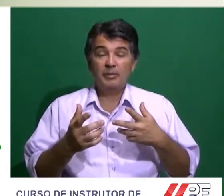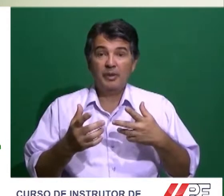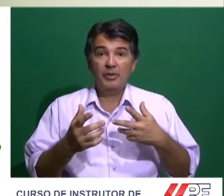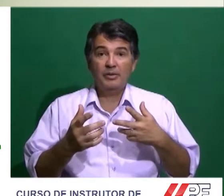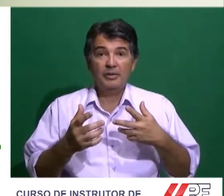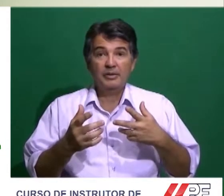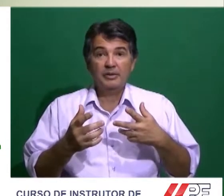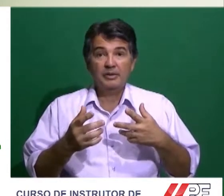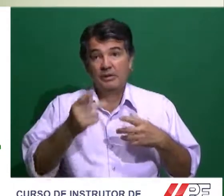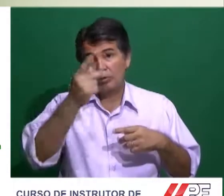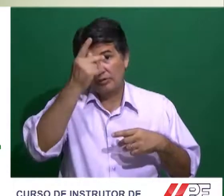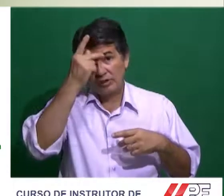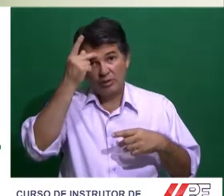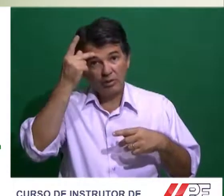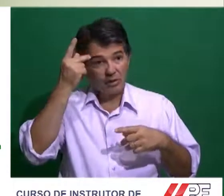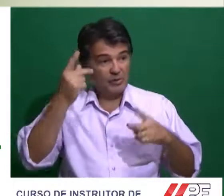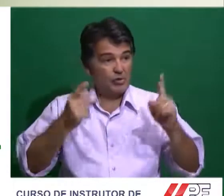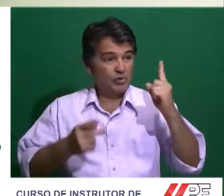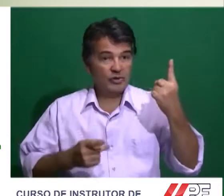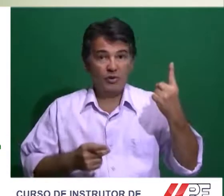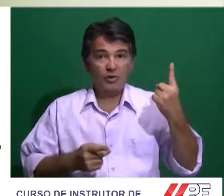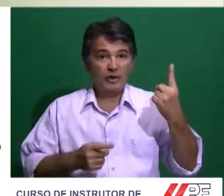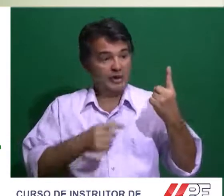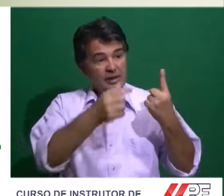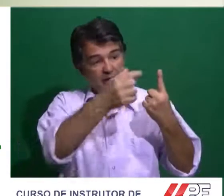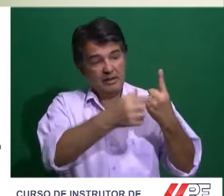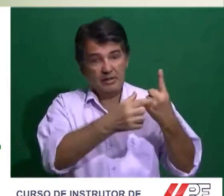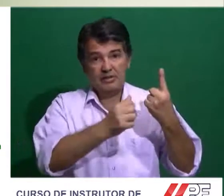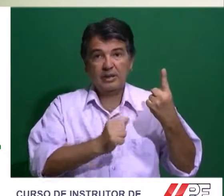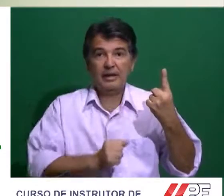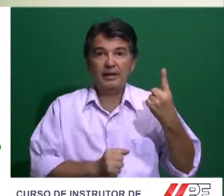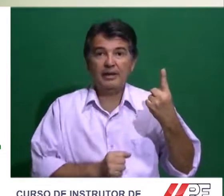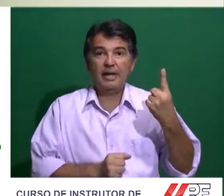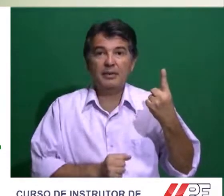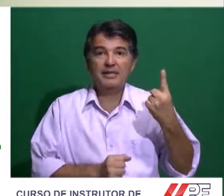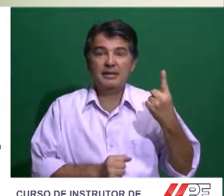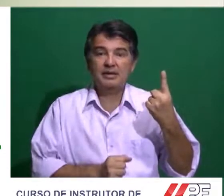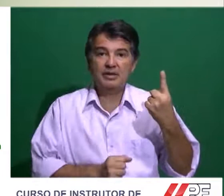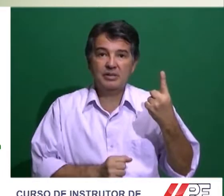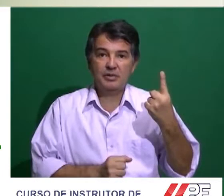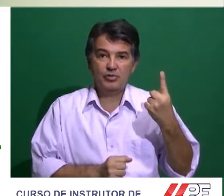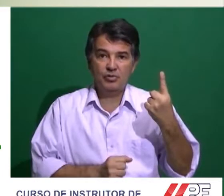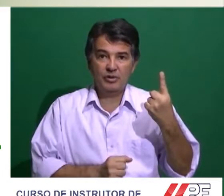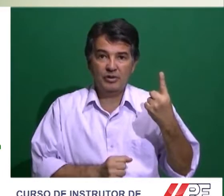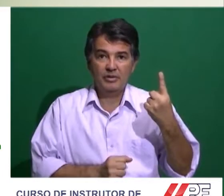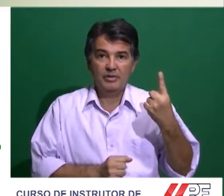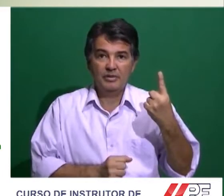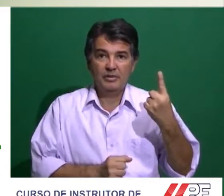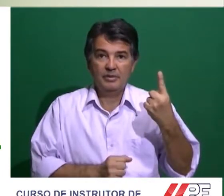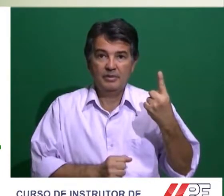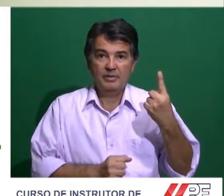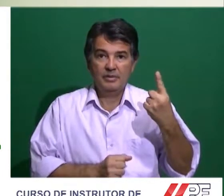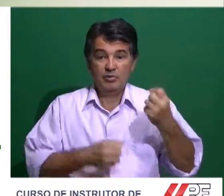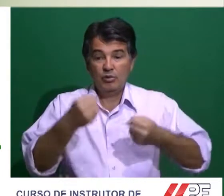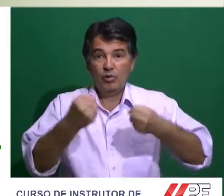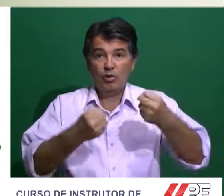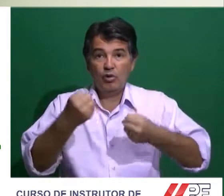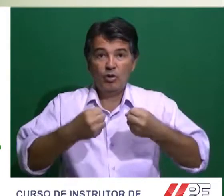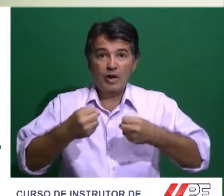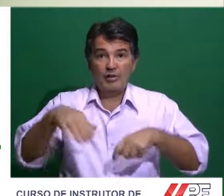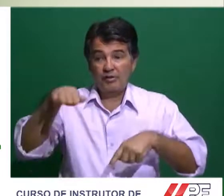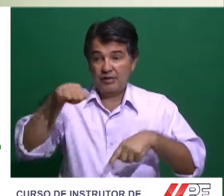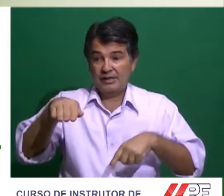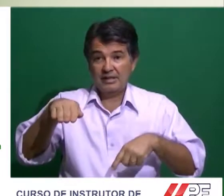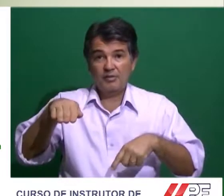uma folha de papel. Então quando você coloca a pessoa e coloca aqui. Está representando essa pessoa. Quando